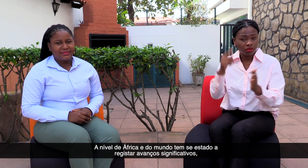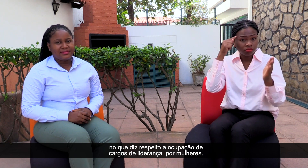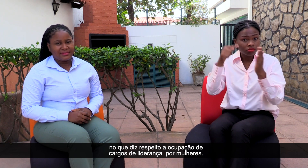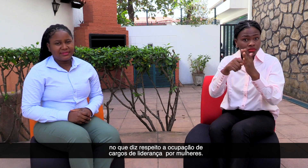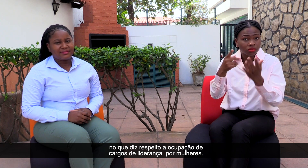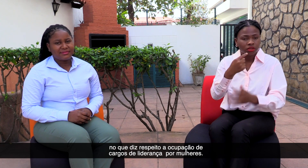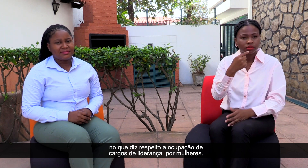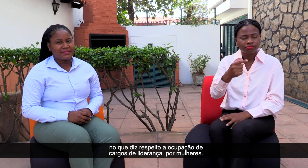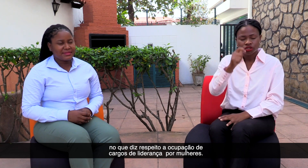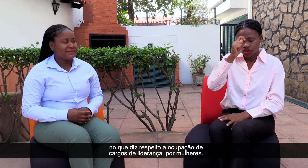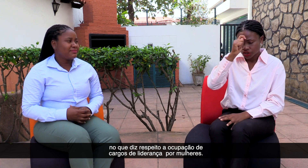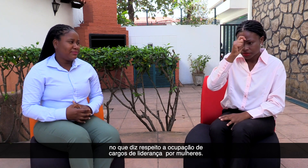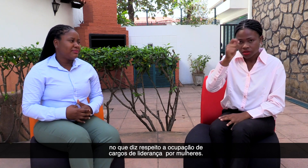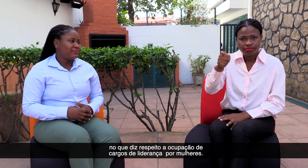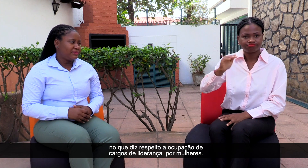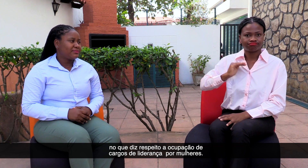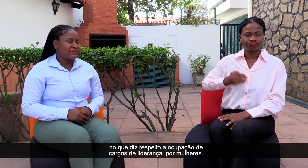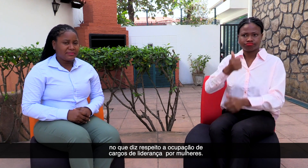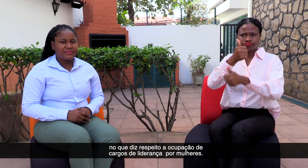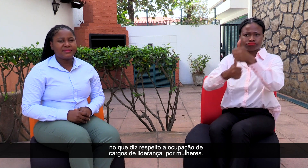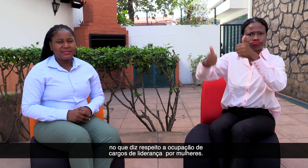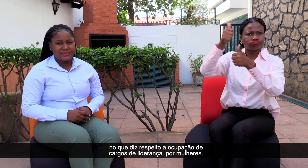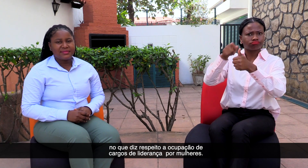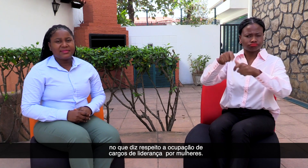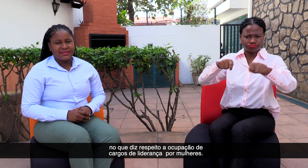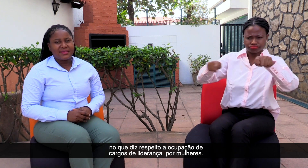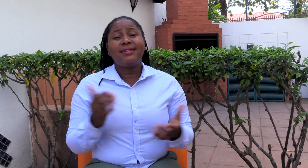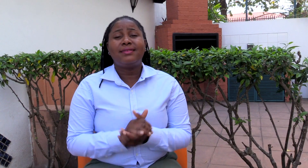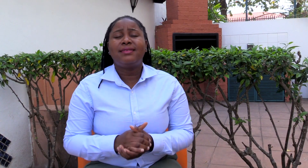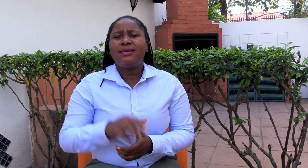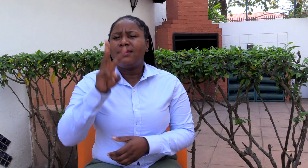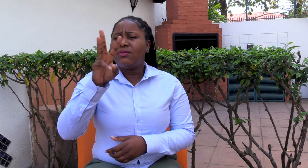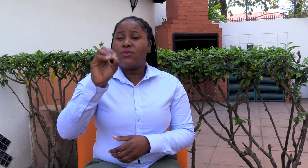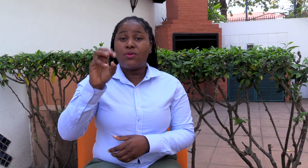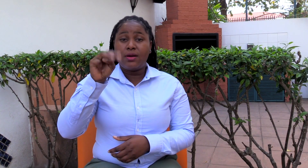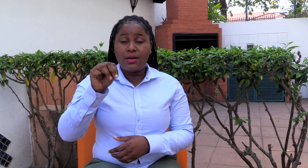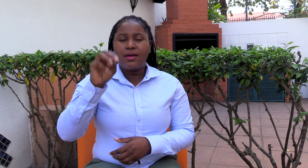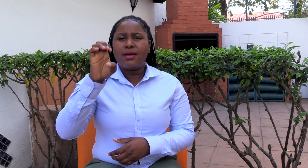significativos no que diz respeito à ocupação de cargos de liderança por mulheres.